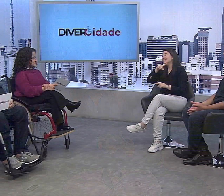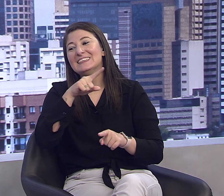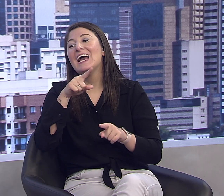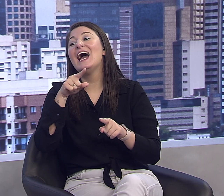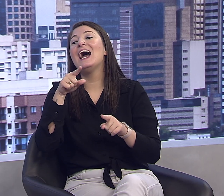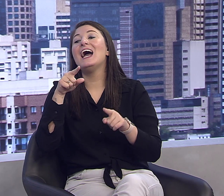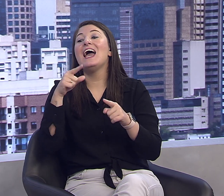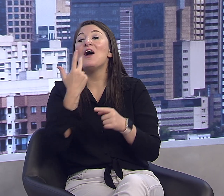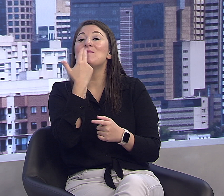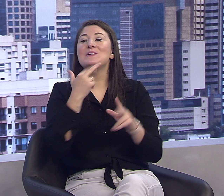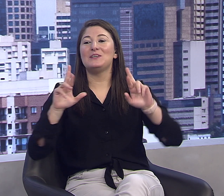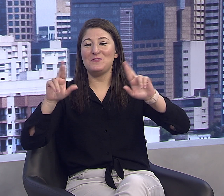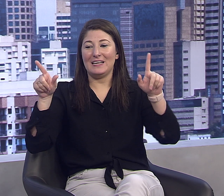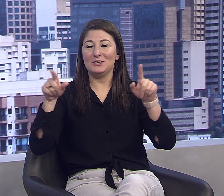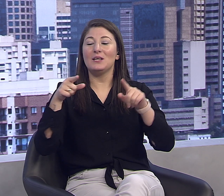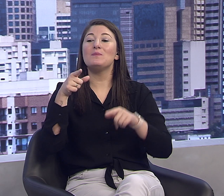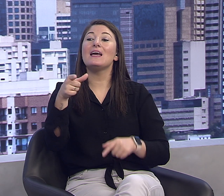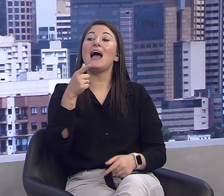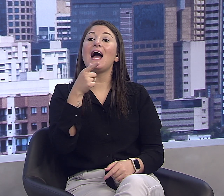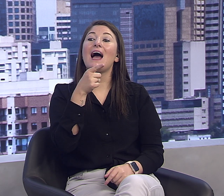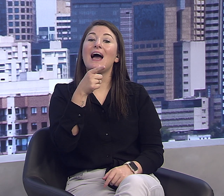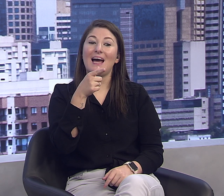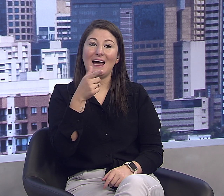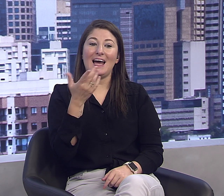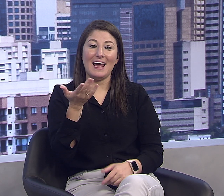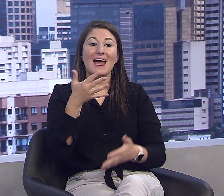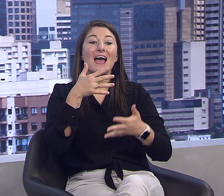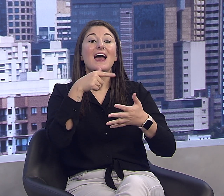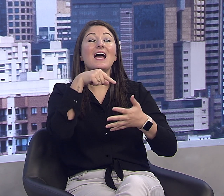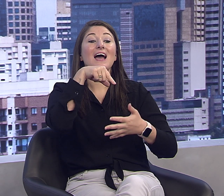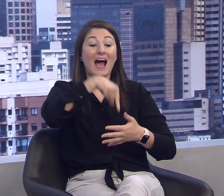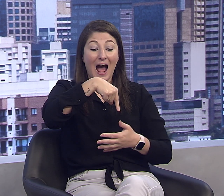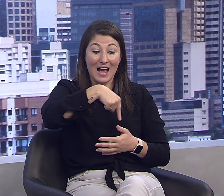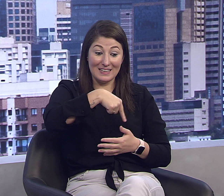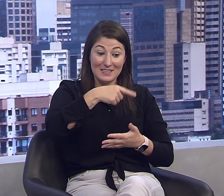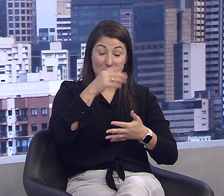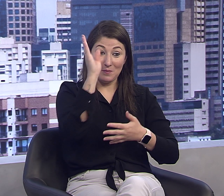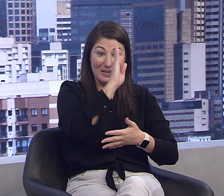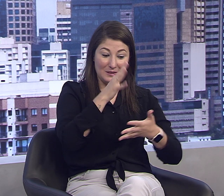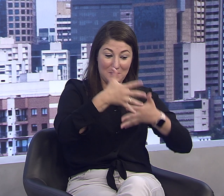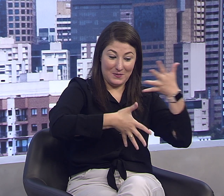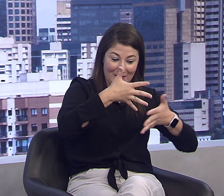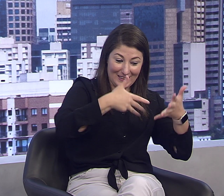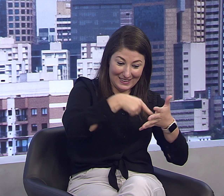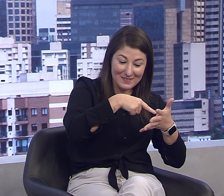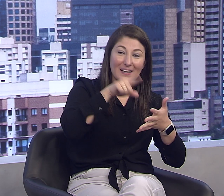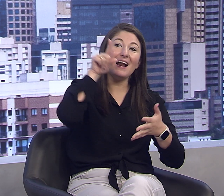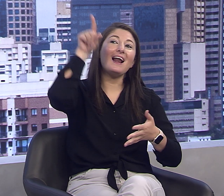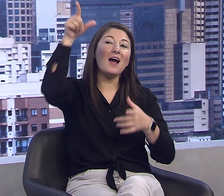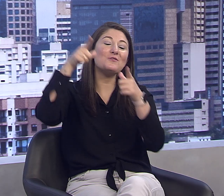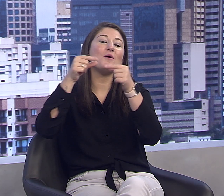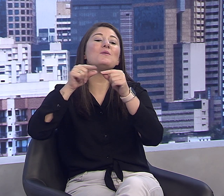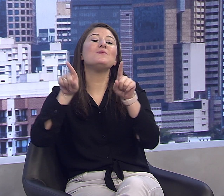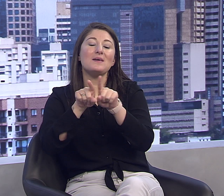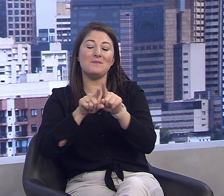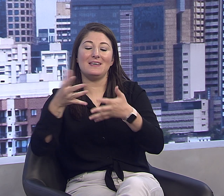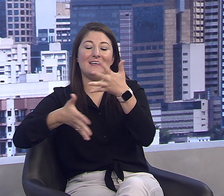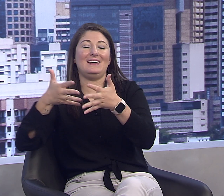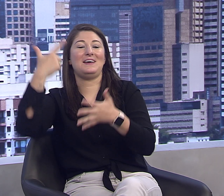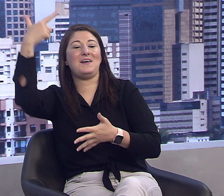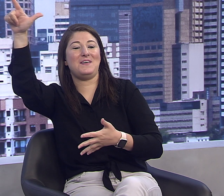vê aquela escrita, é diferente por questões linguísticas, né, do idioma. Ou um